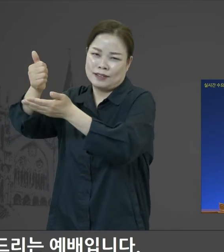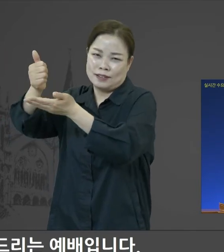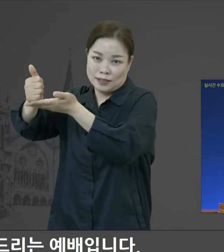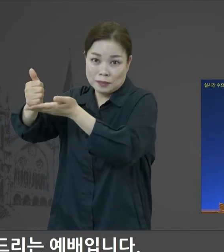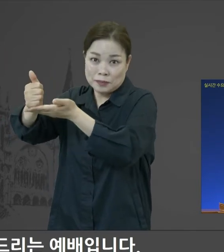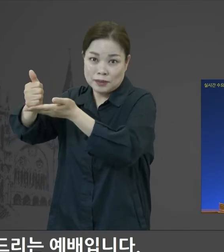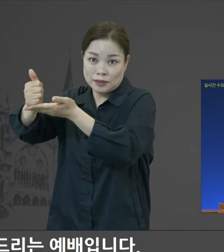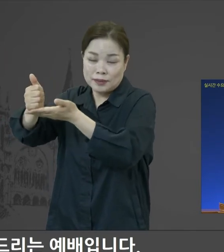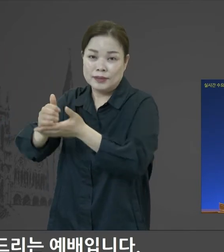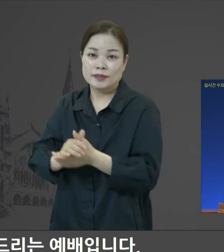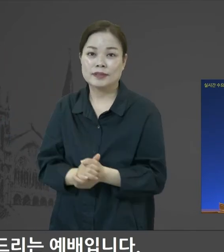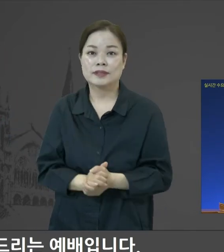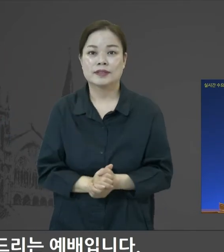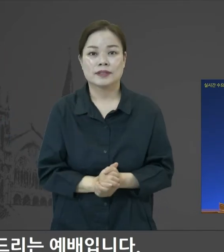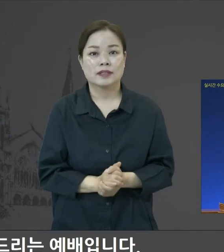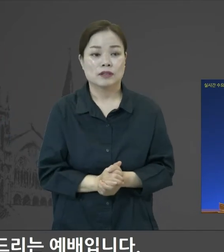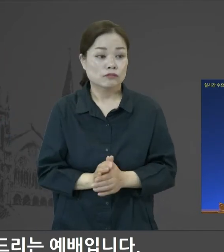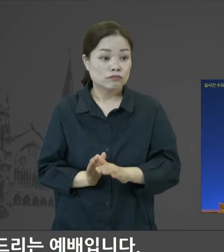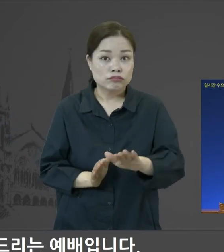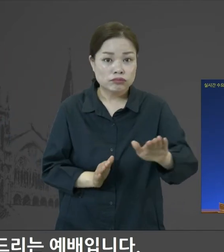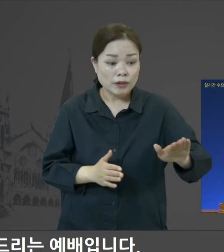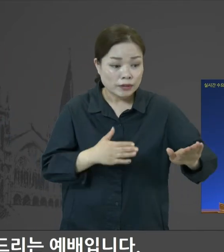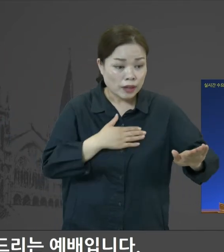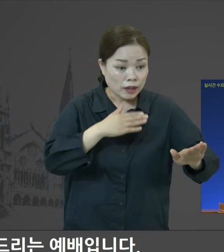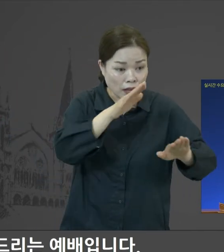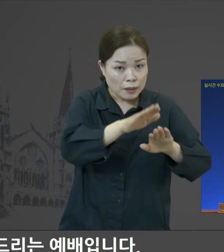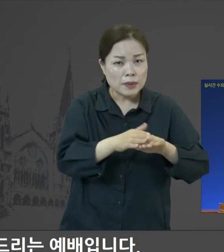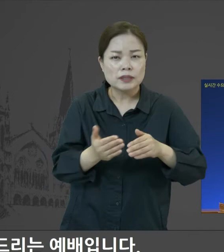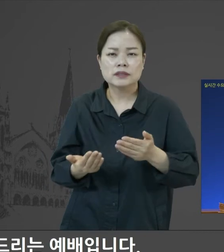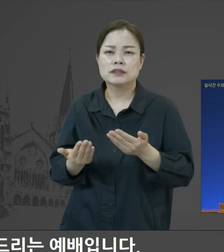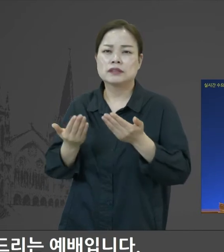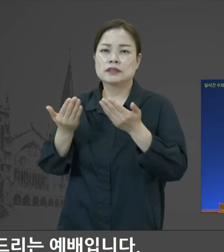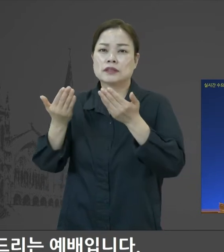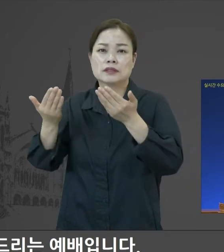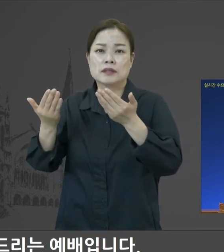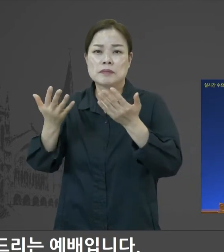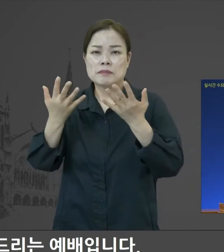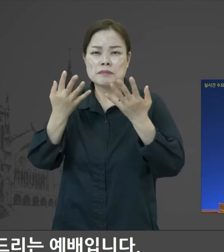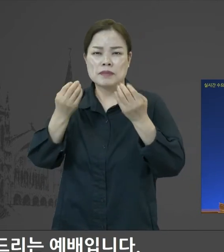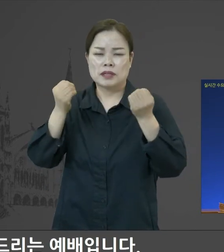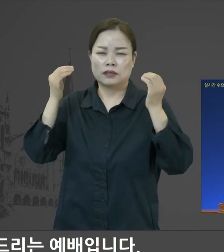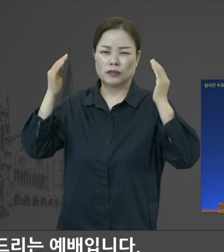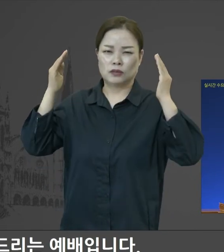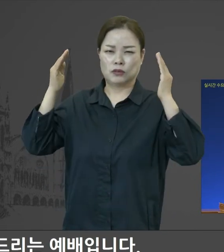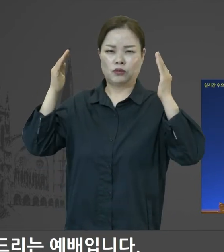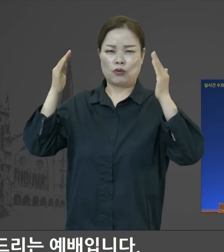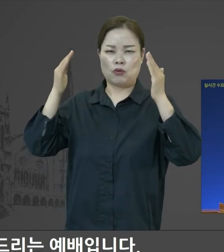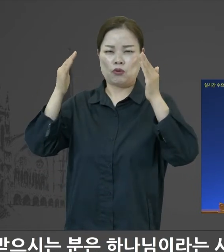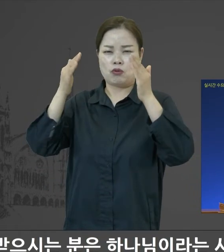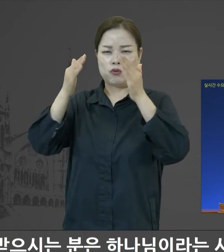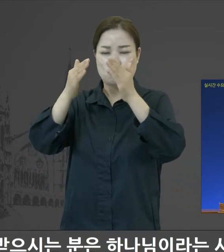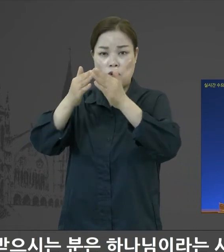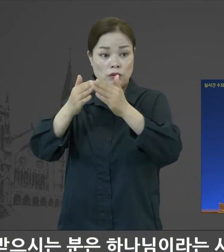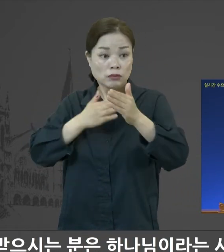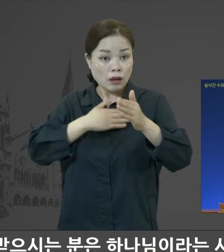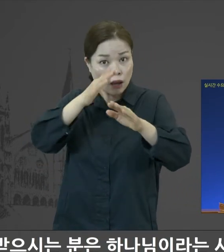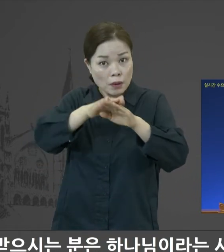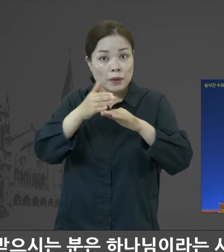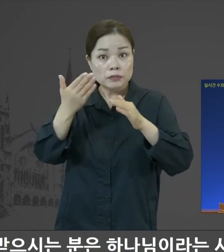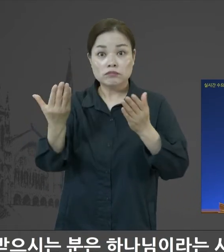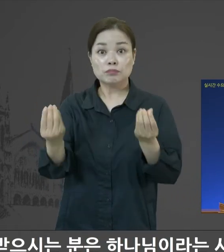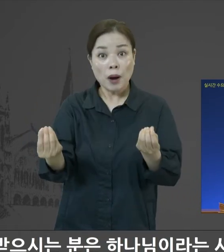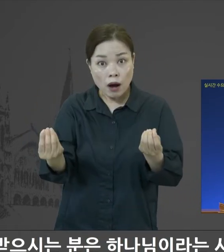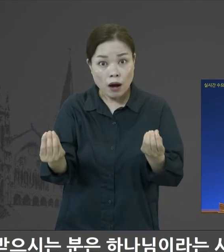하나님이시라는 사실입니다. 우리는 내가 예배를 드린다는 것에 너무 많은 초점을 맞추고 있어요. 내가 예배를